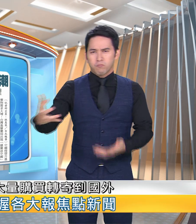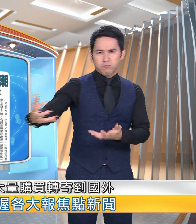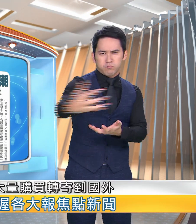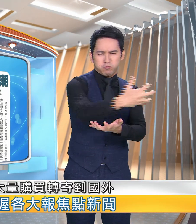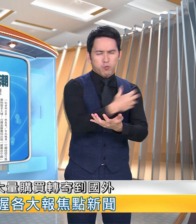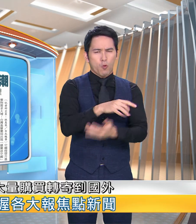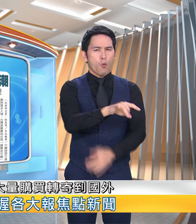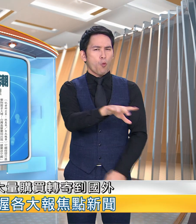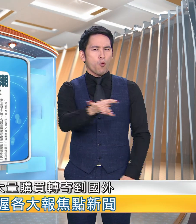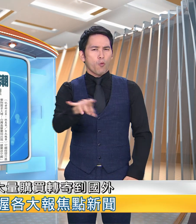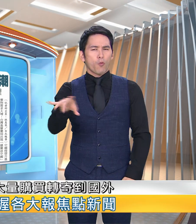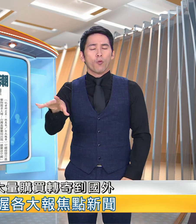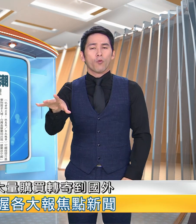转寄到国外。